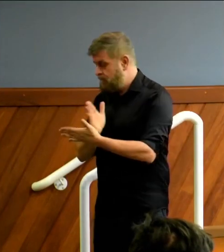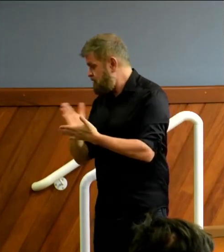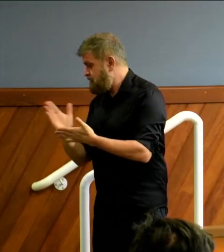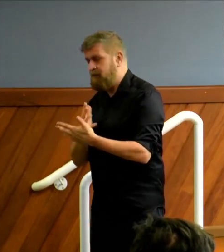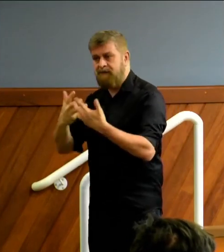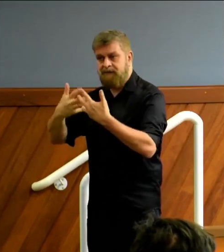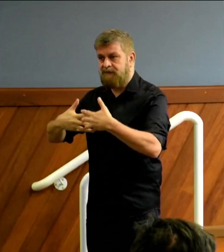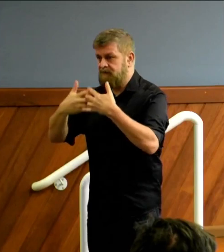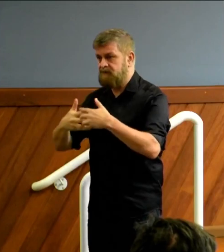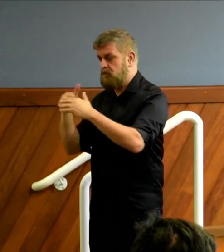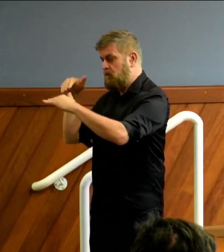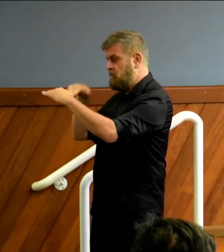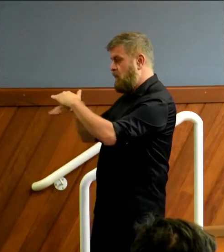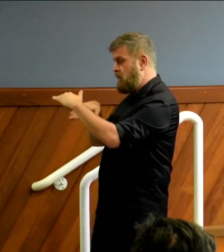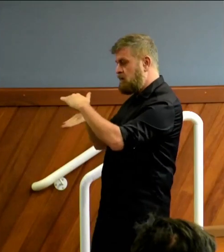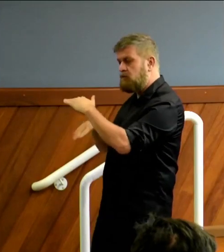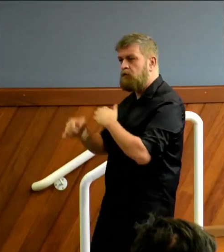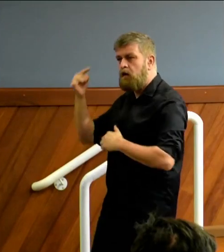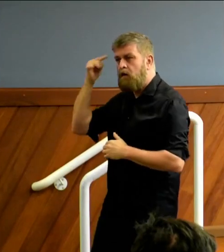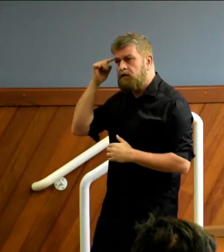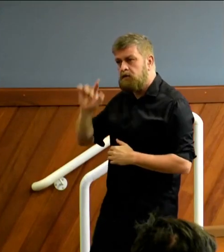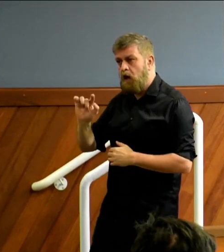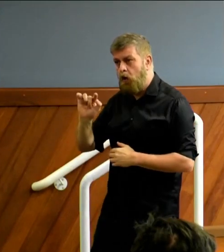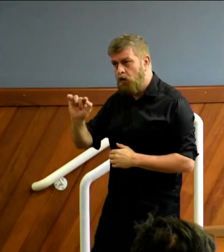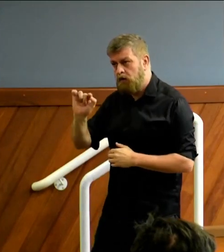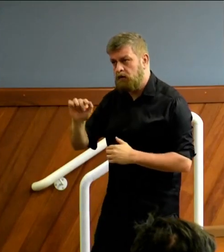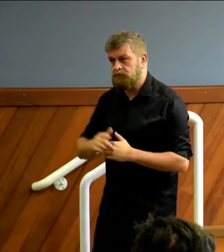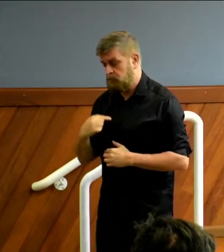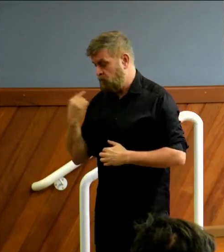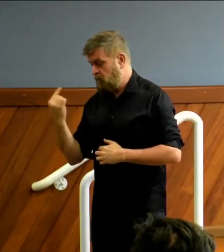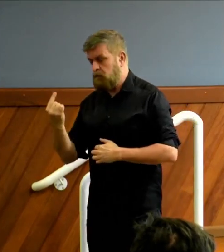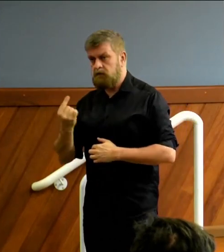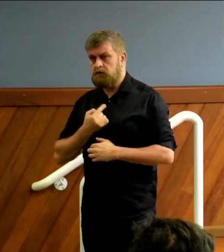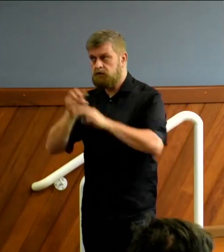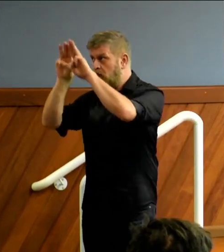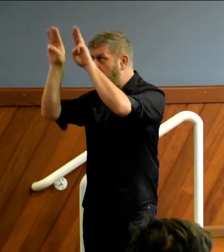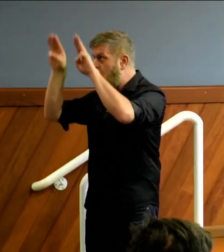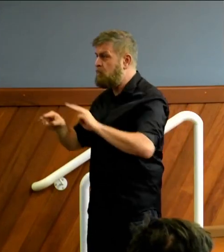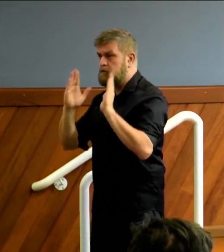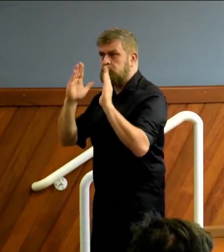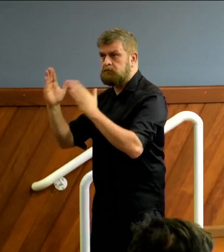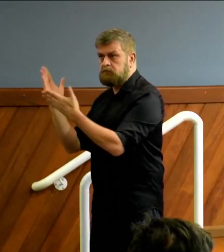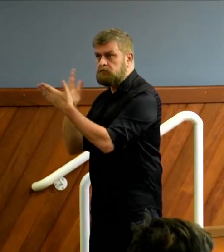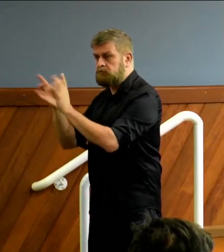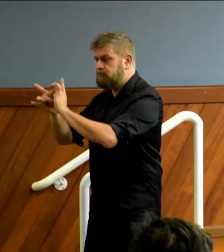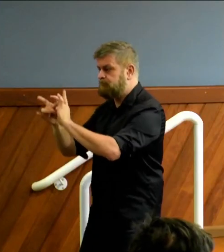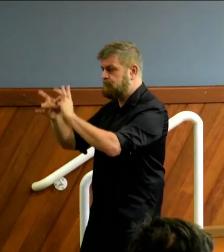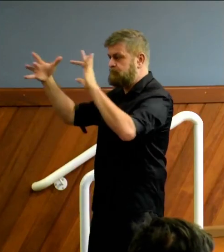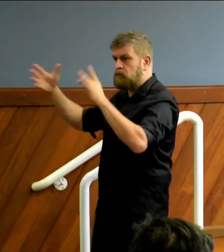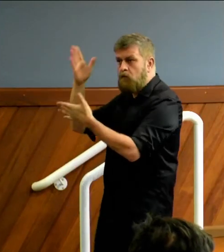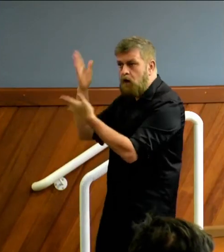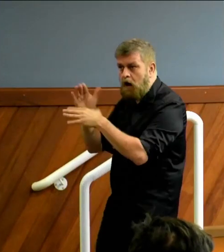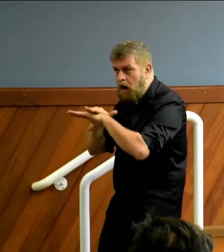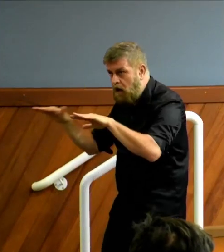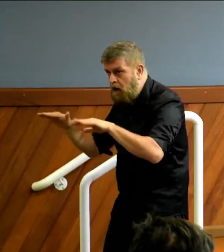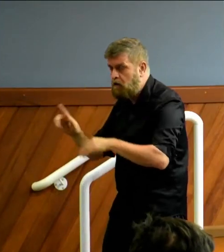funciona para o acervo. Aí vocês vão pensar, quer dizer que então a gente acaba com o museu, arquivo, biblioteca e centro de documentação? Não, isso não é